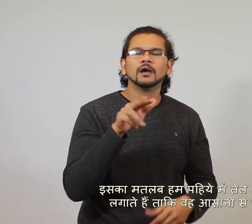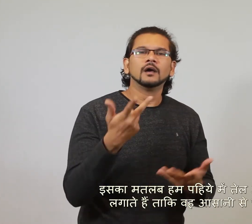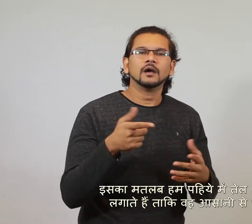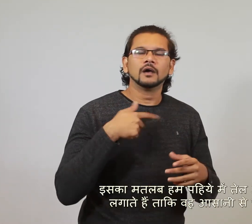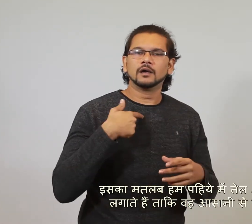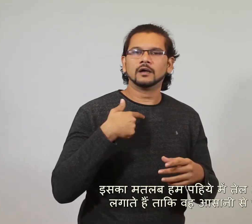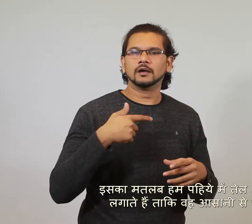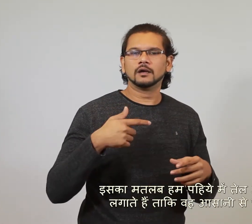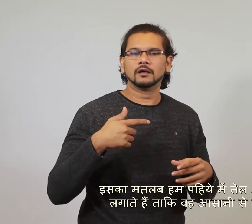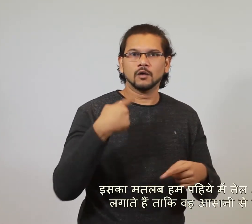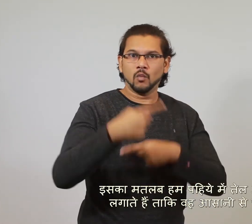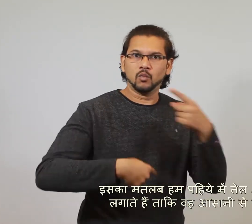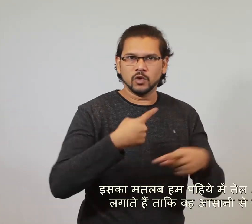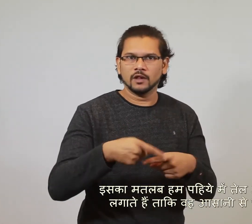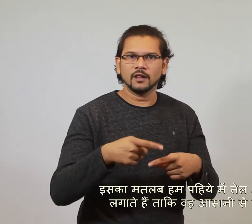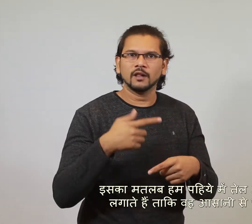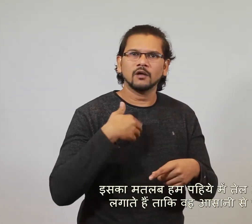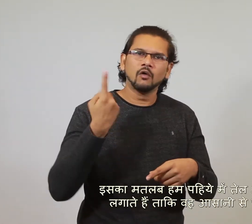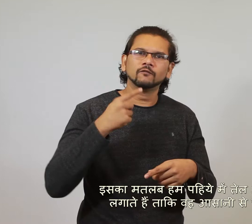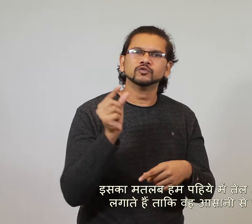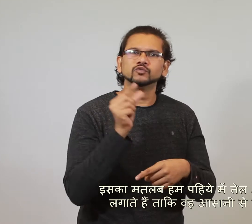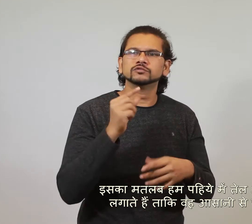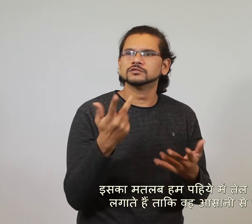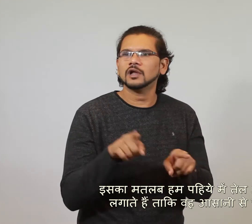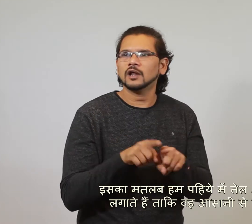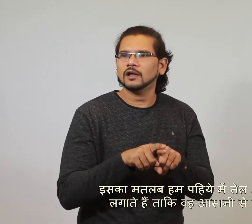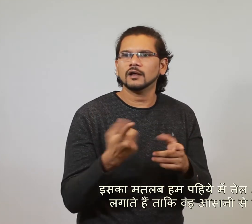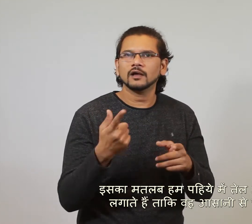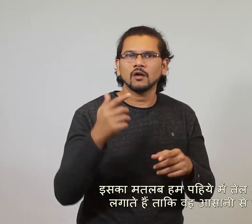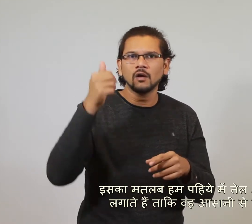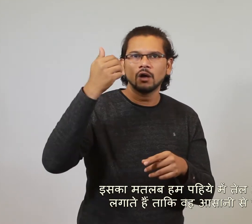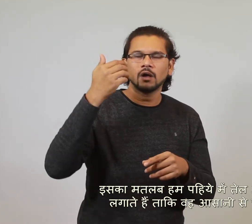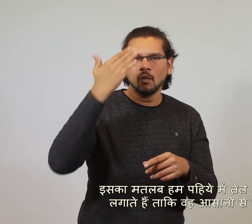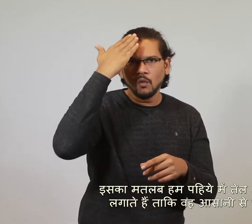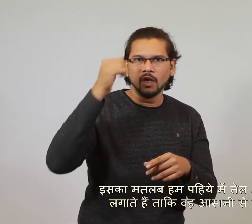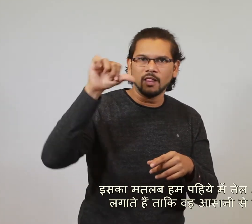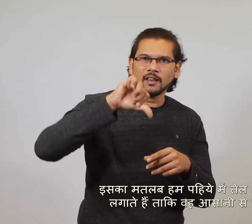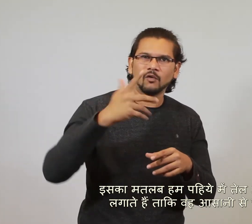इसका मतलब हम पहिय में तेल अथ्वा ग्रीस लगाते हैं ताकि वो आसानी से चल सके